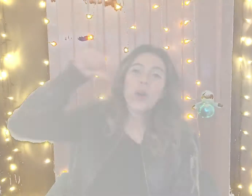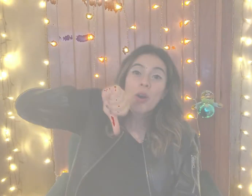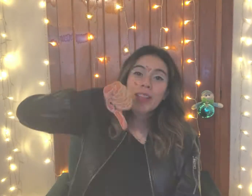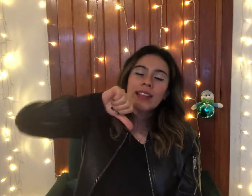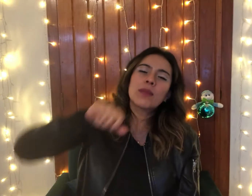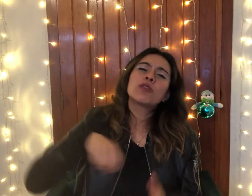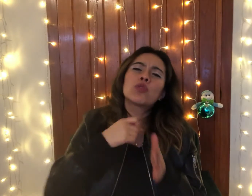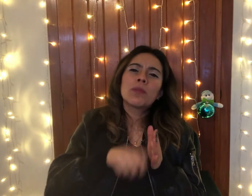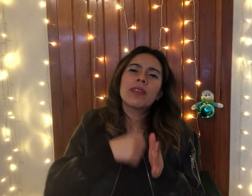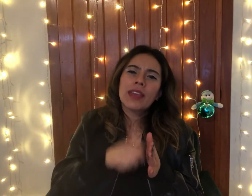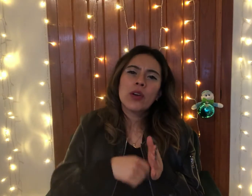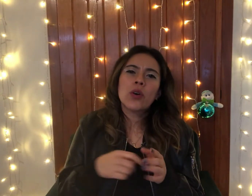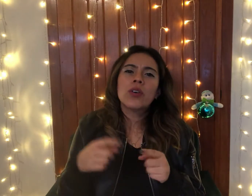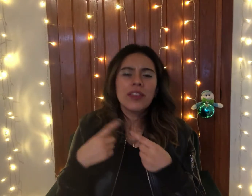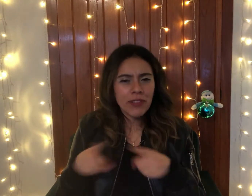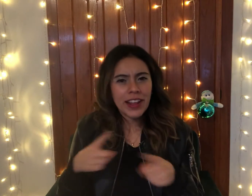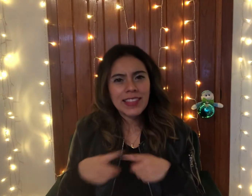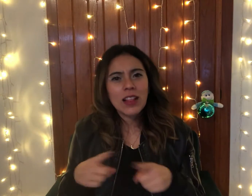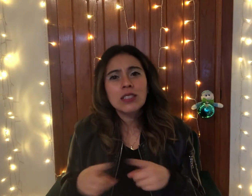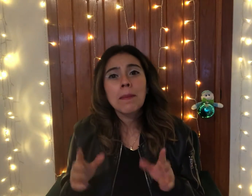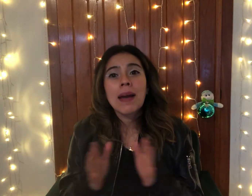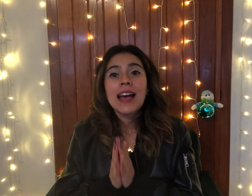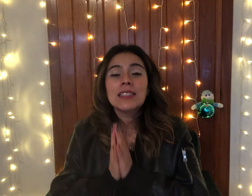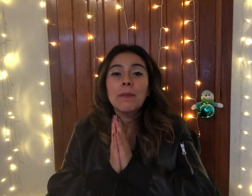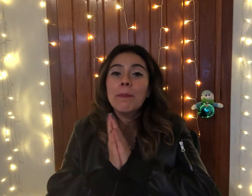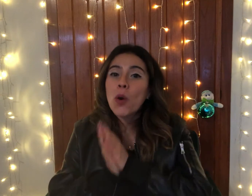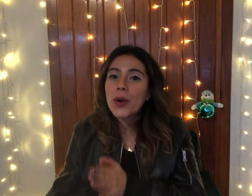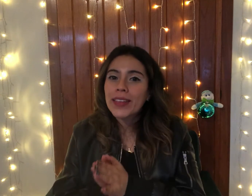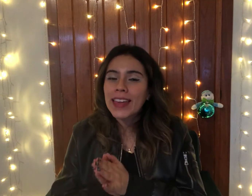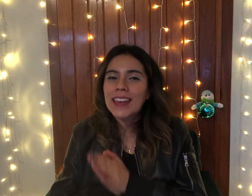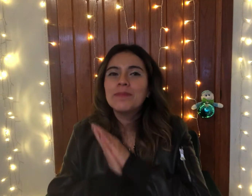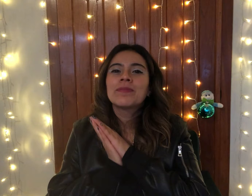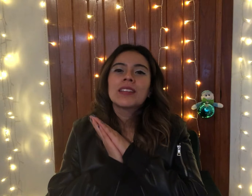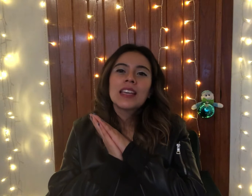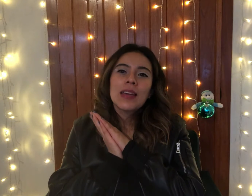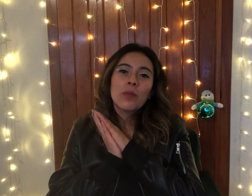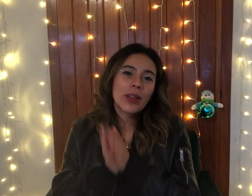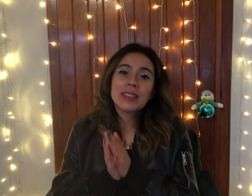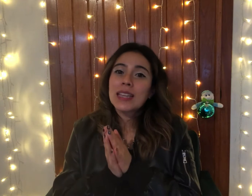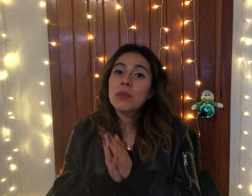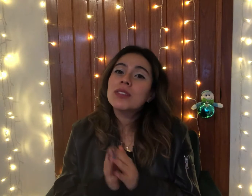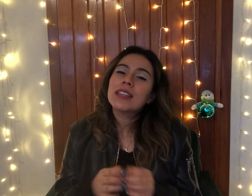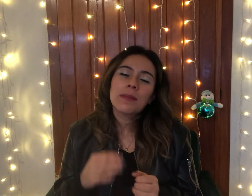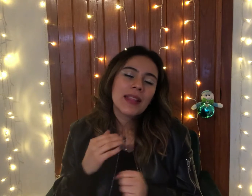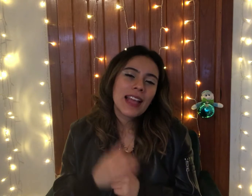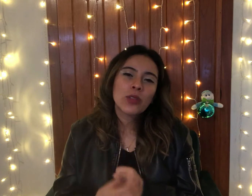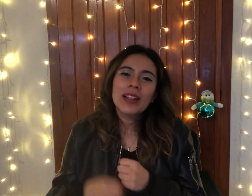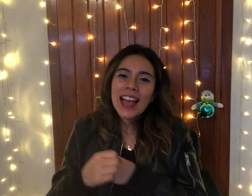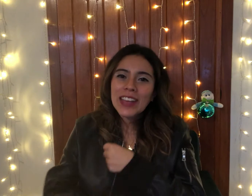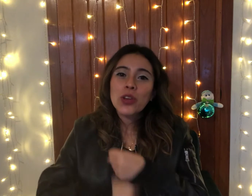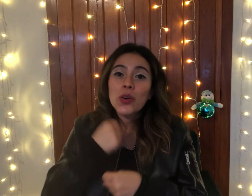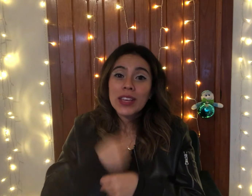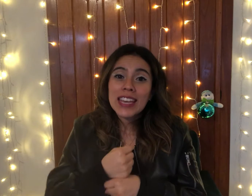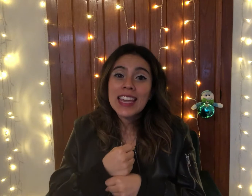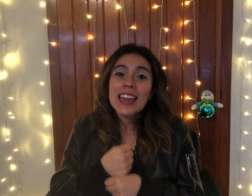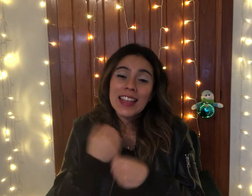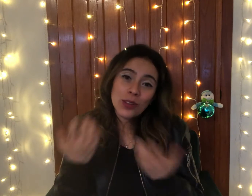Hoy tenemos un video diferente a los demás porque, bueno, estamos terminando el año y